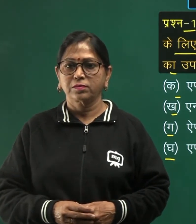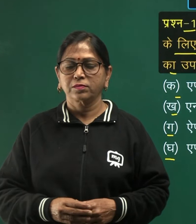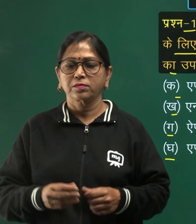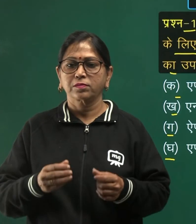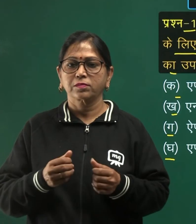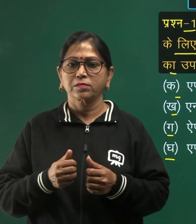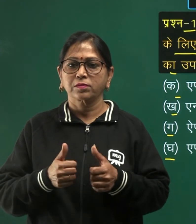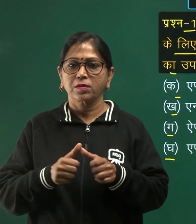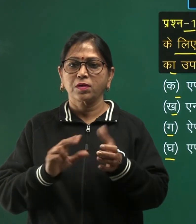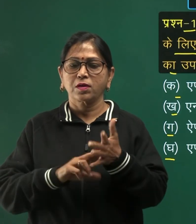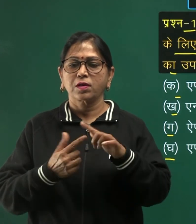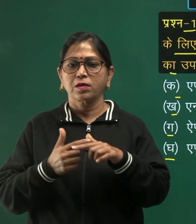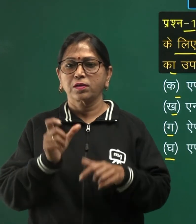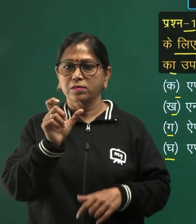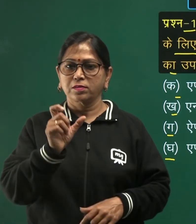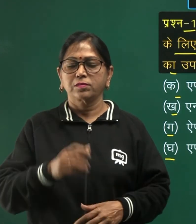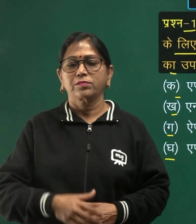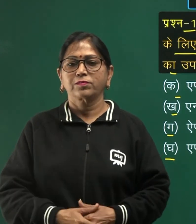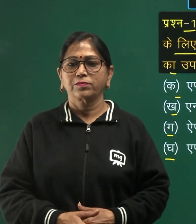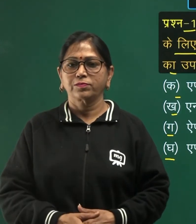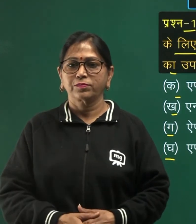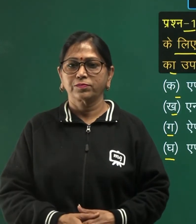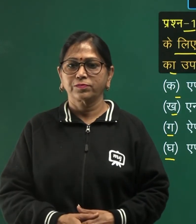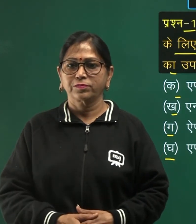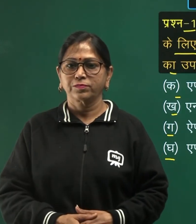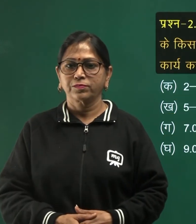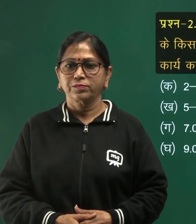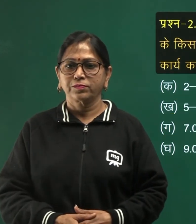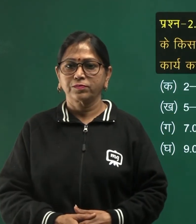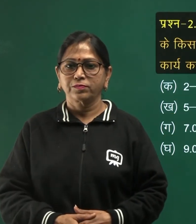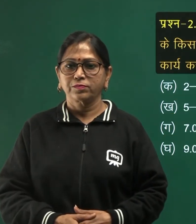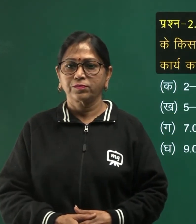नंबर 3 इंटर शीट